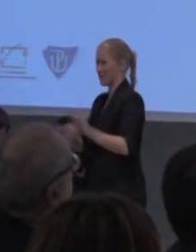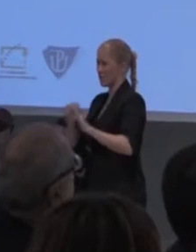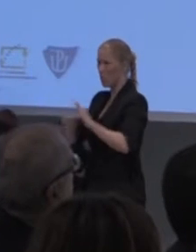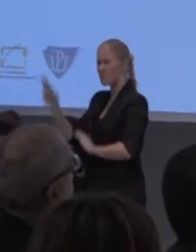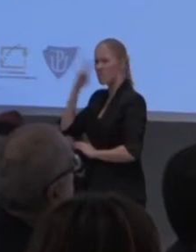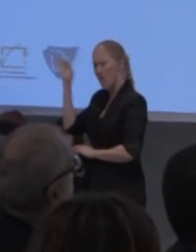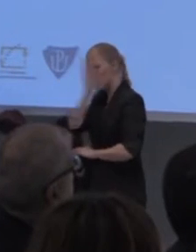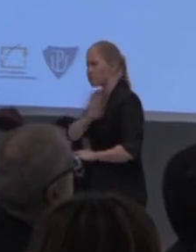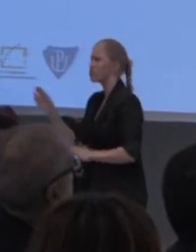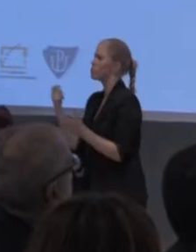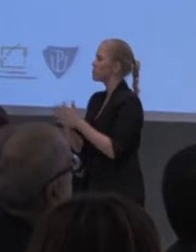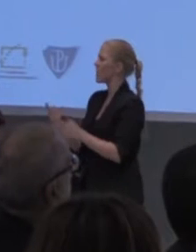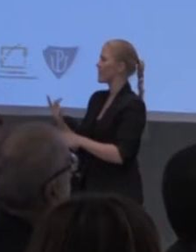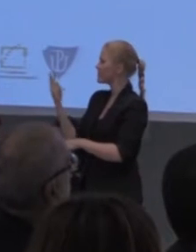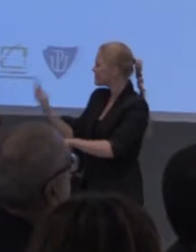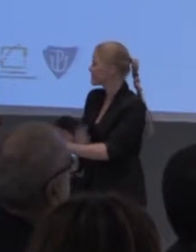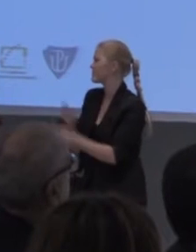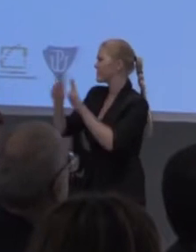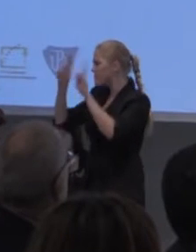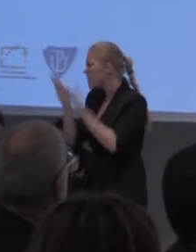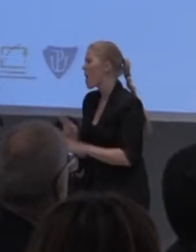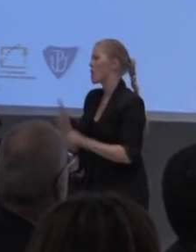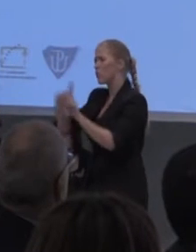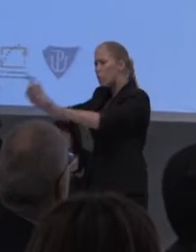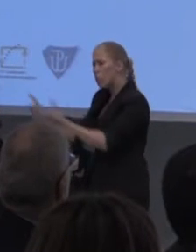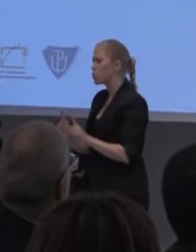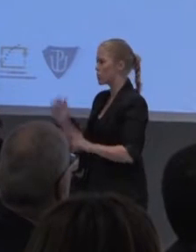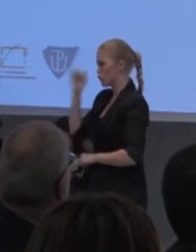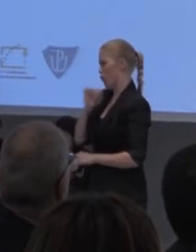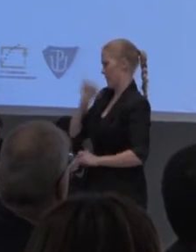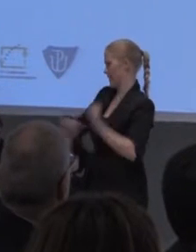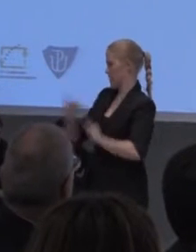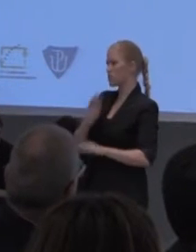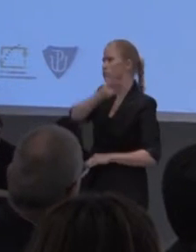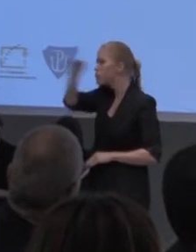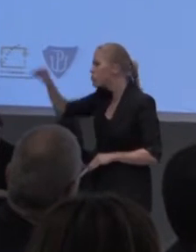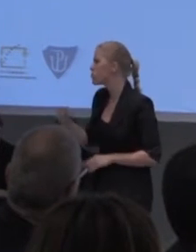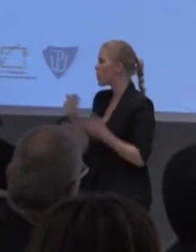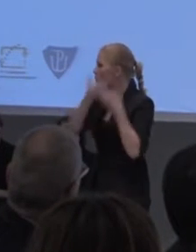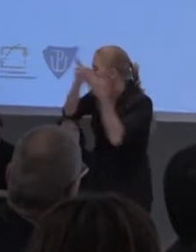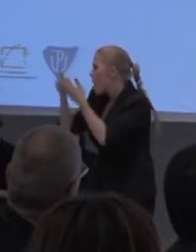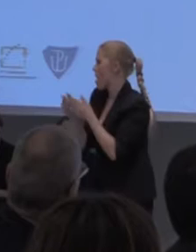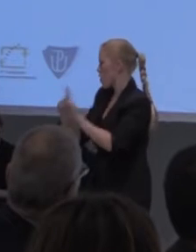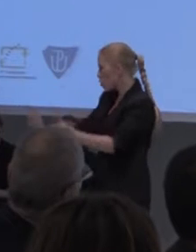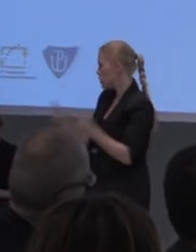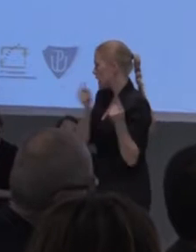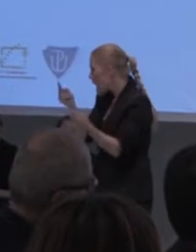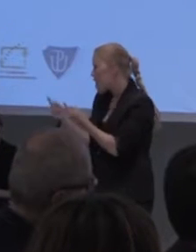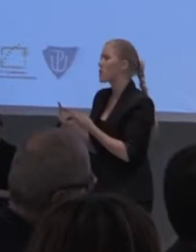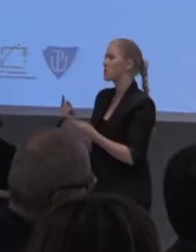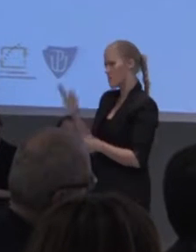se krizemi, rozvojovou pomocí, občas něčím viditelným doma, ale to, že vlastně už víc než